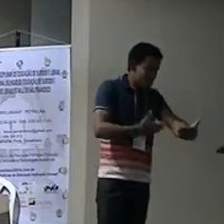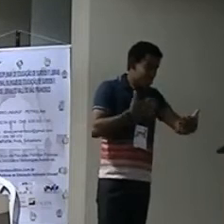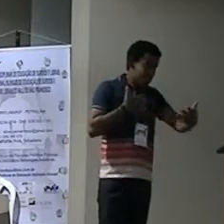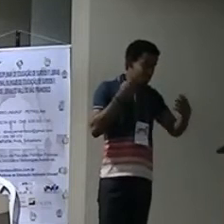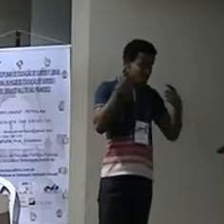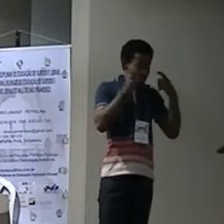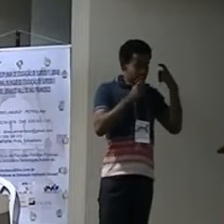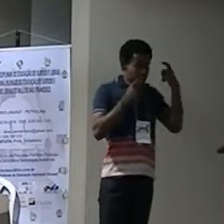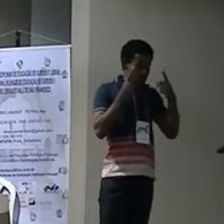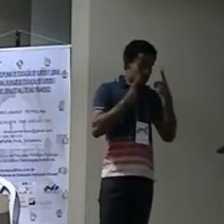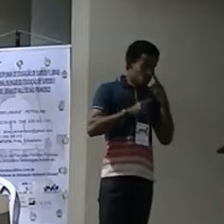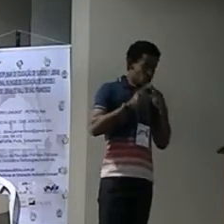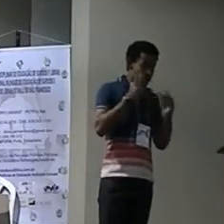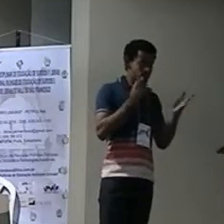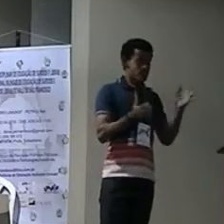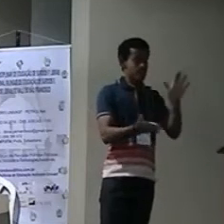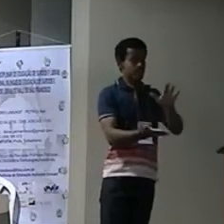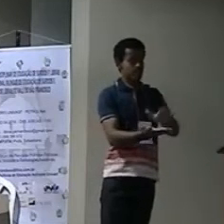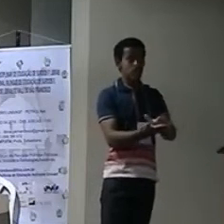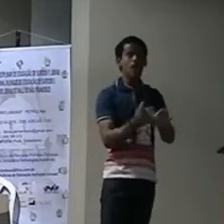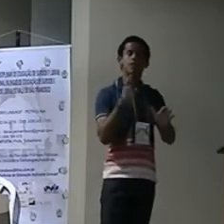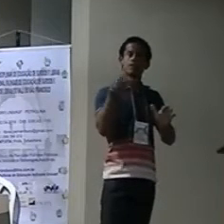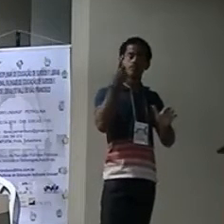E aí esse bebê